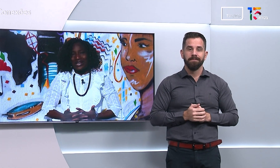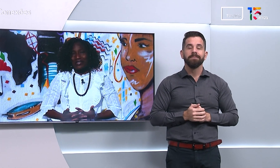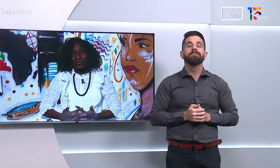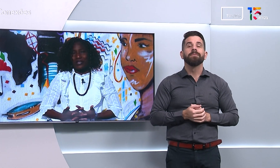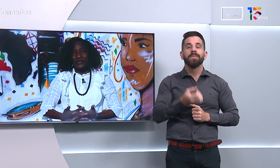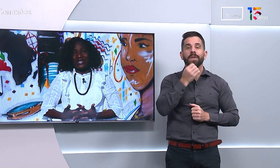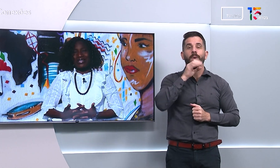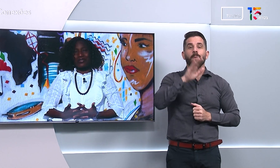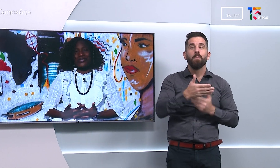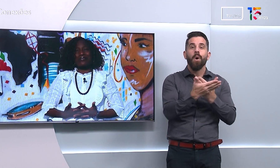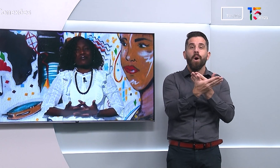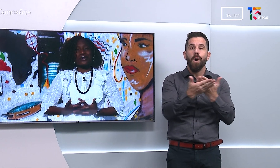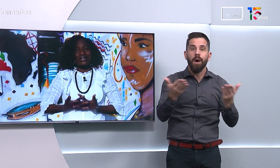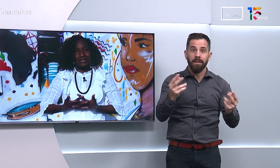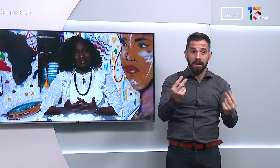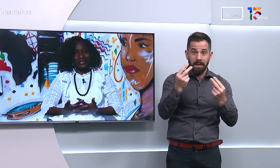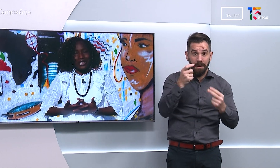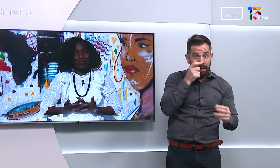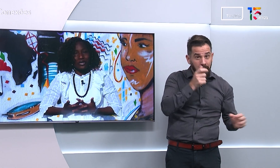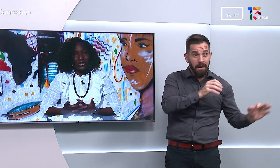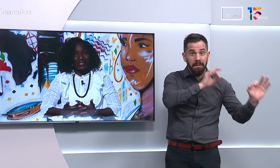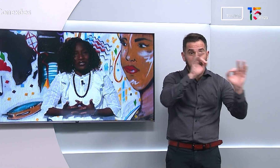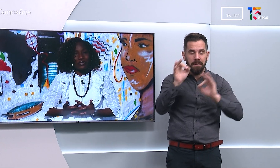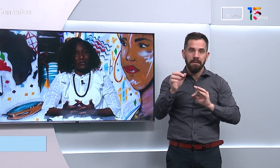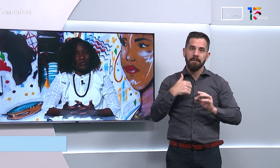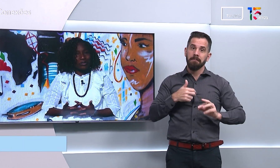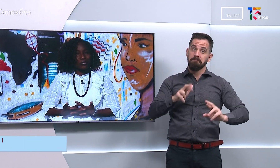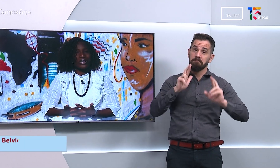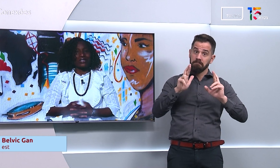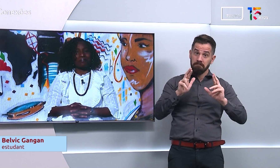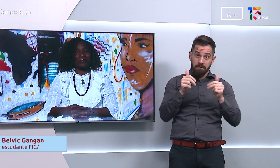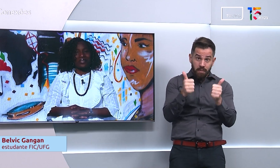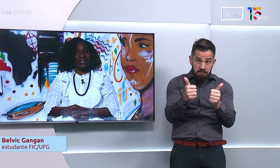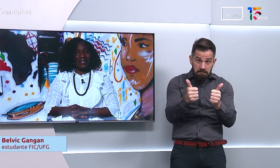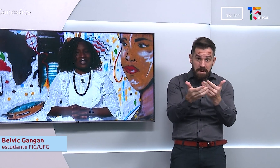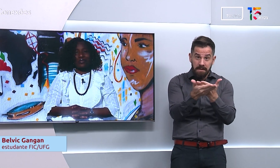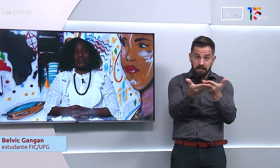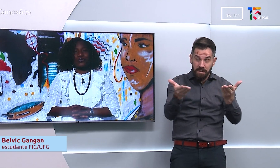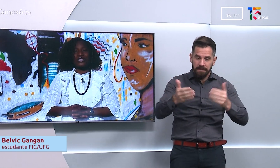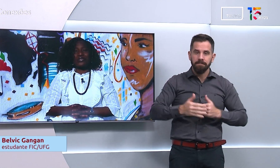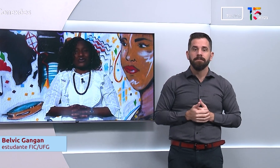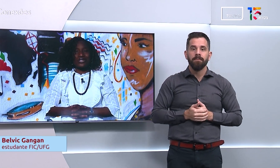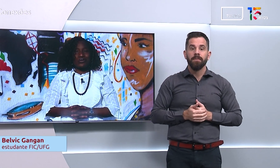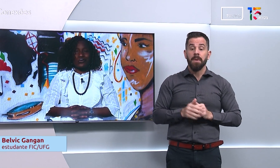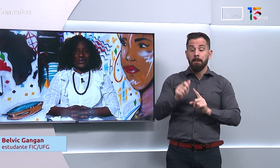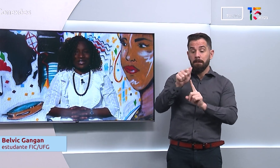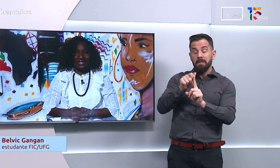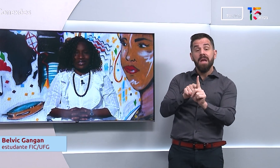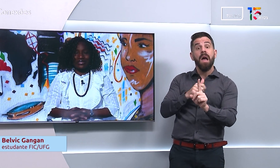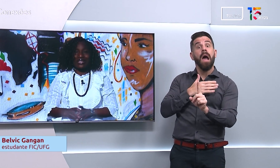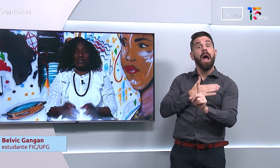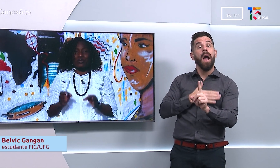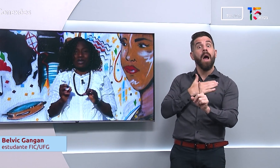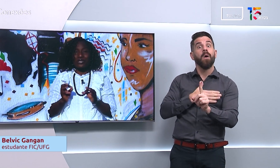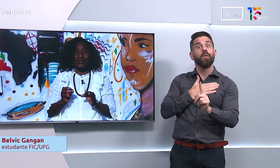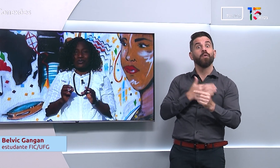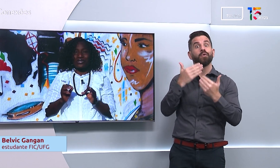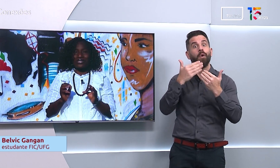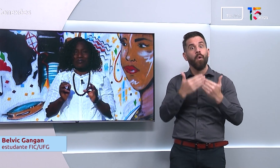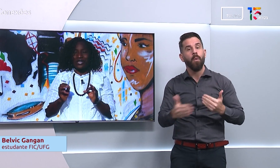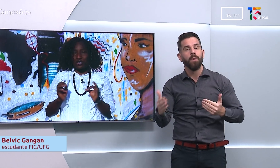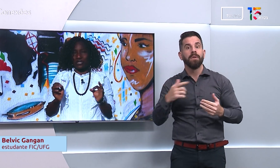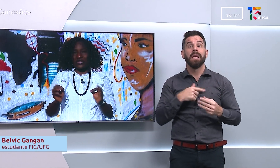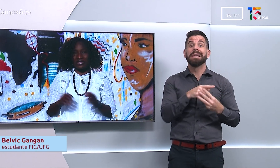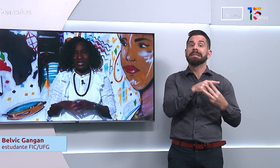Boa tarde para você que nos acompanha. Espero que esteja tudo bem por aí. Agosto chegou e com ele três